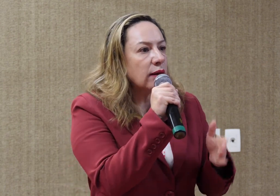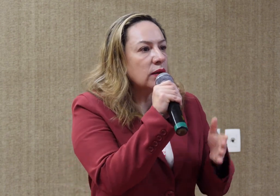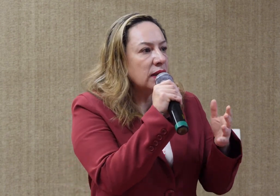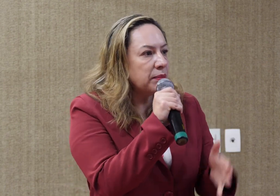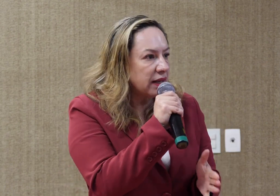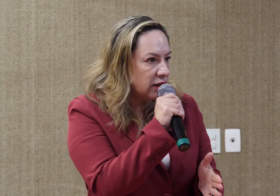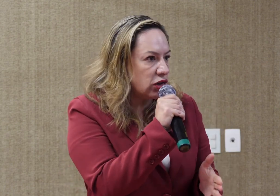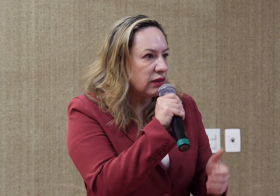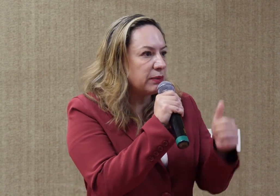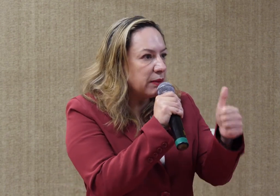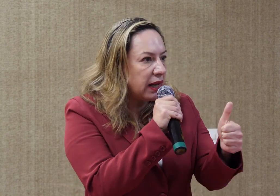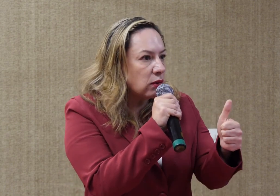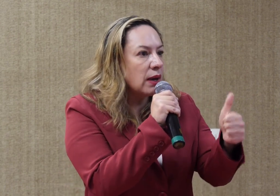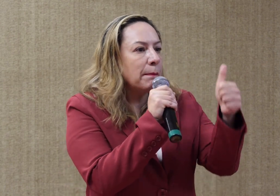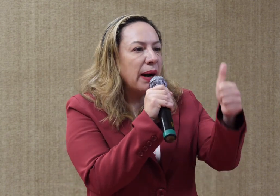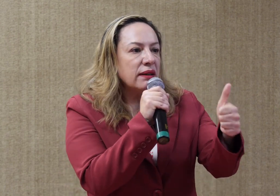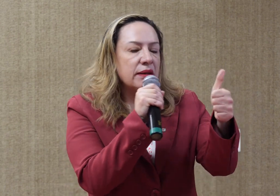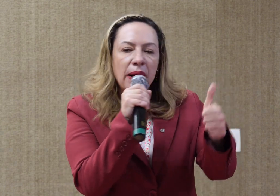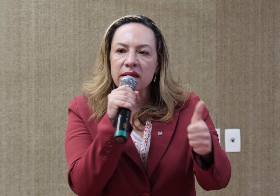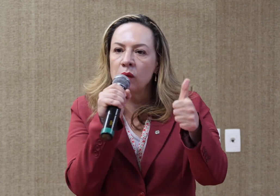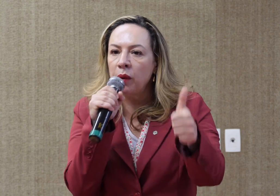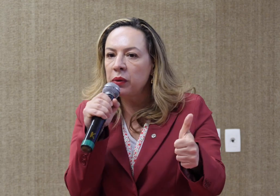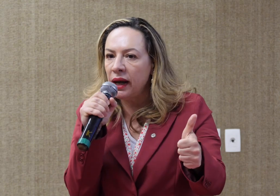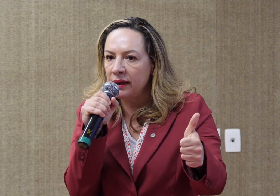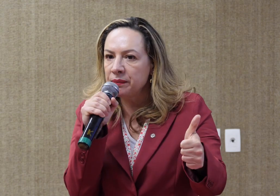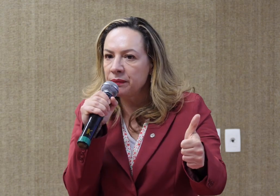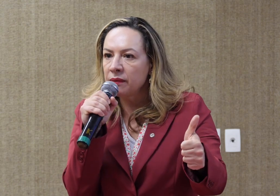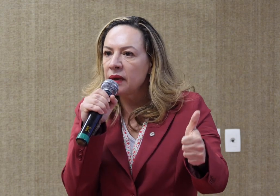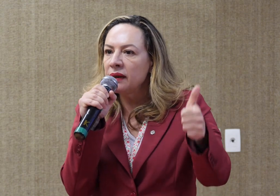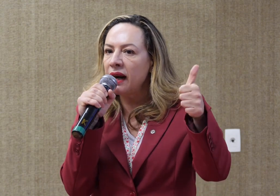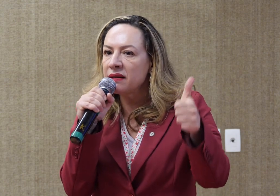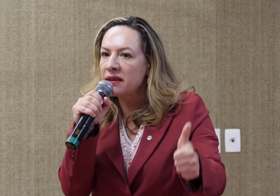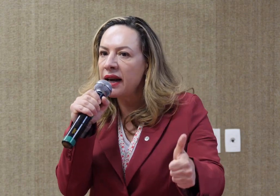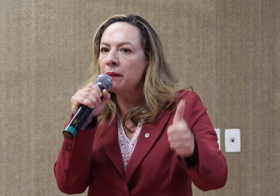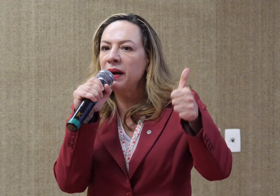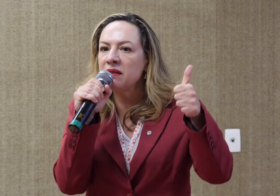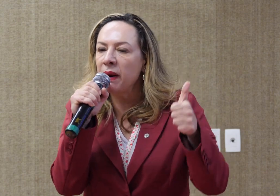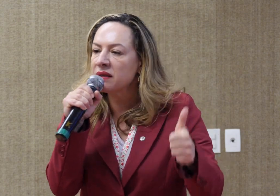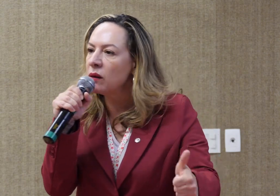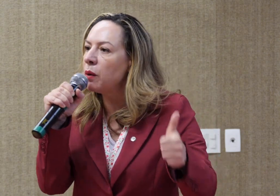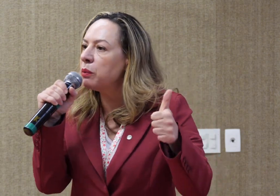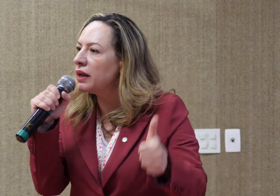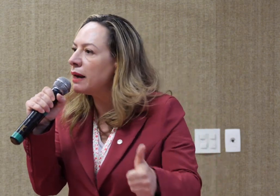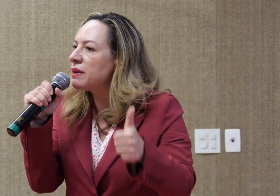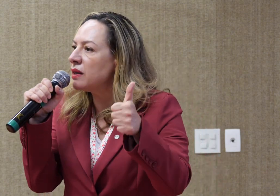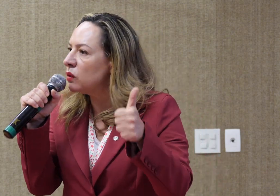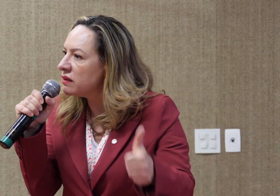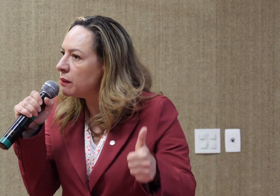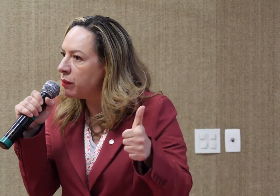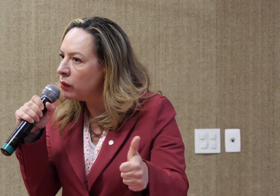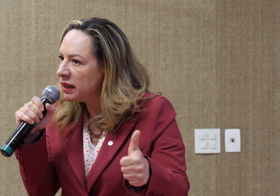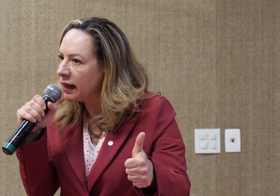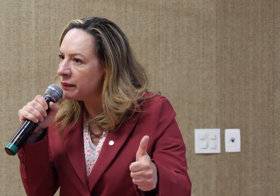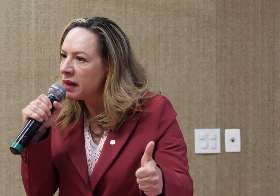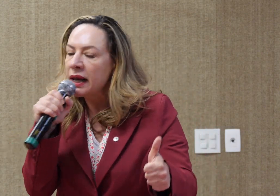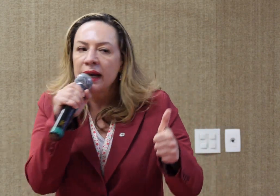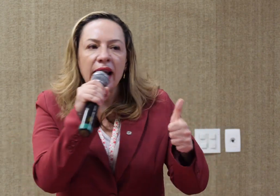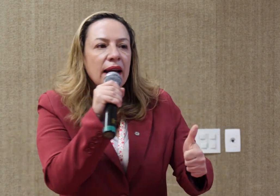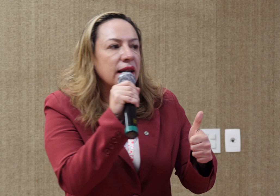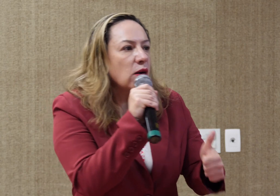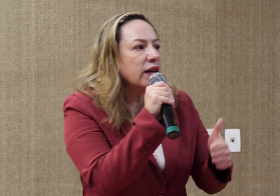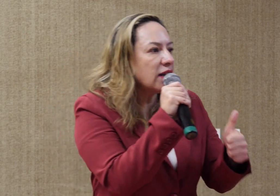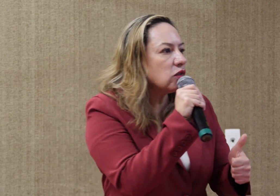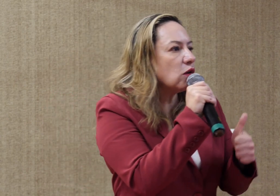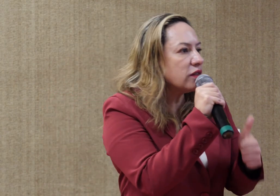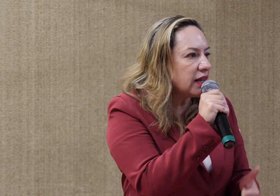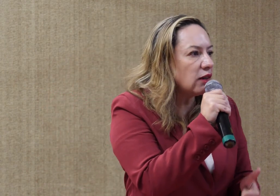que eu considero imprescindíveis. Primeiro, participação popular. Trazer a participação popular para a segurança pública.